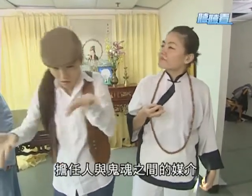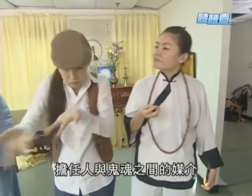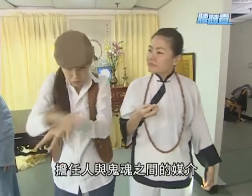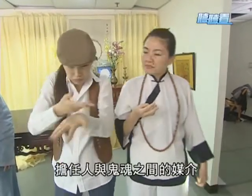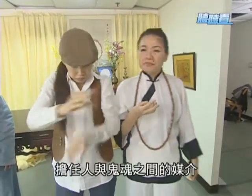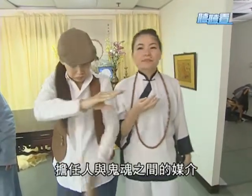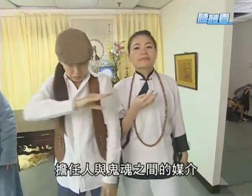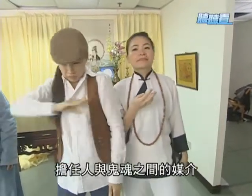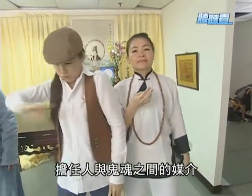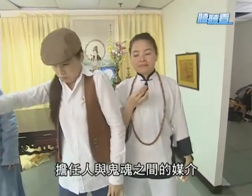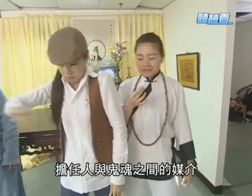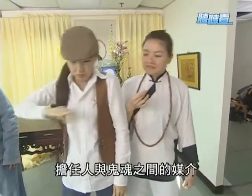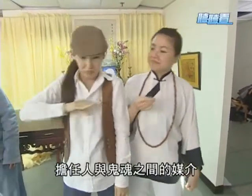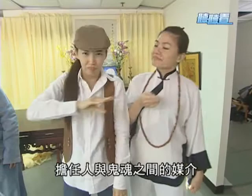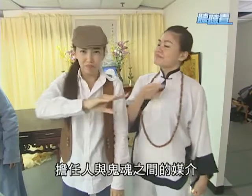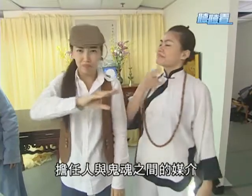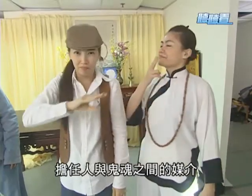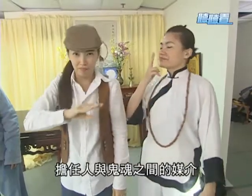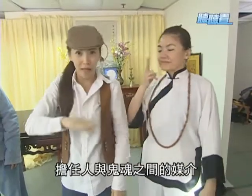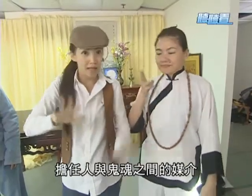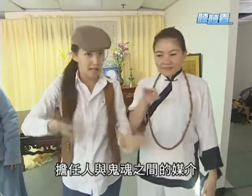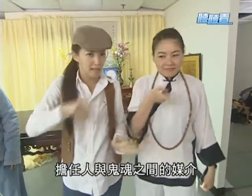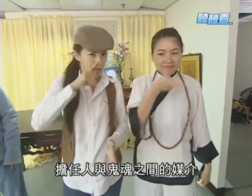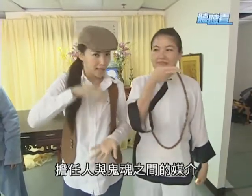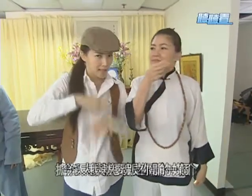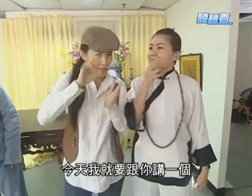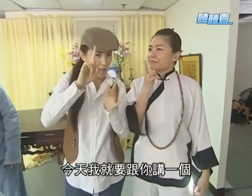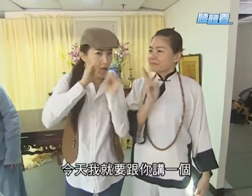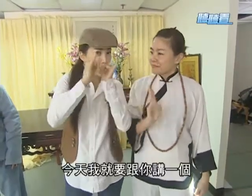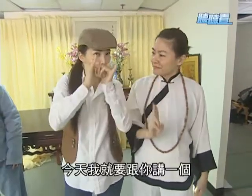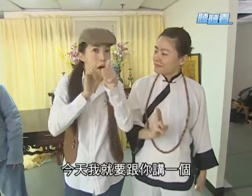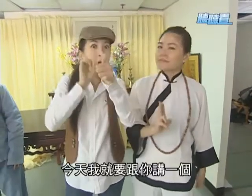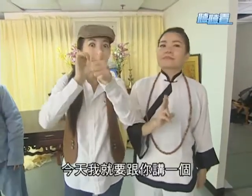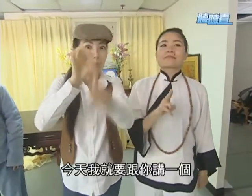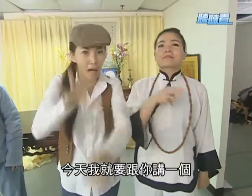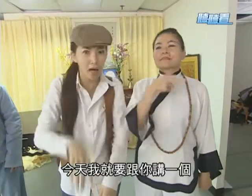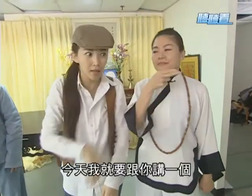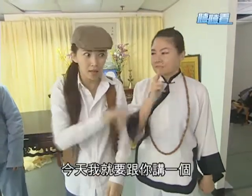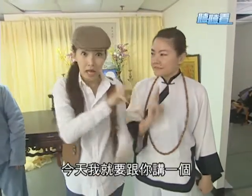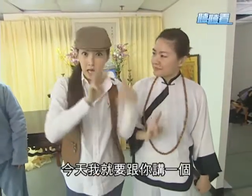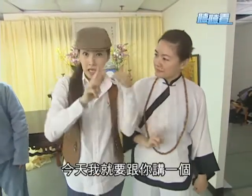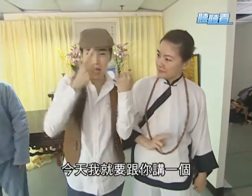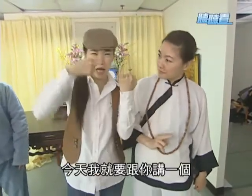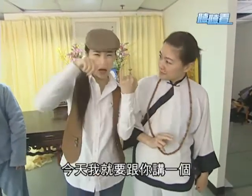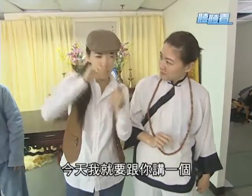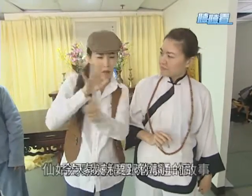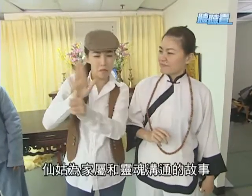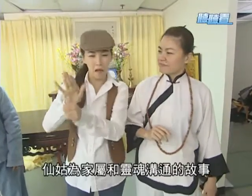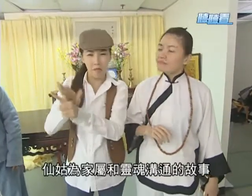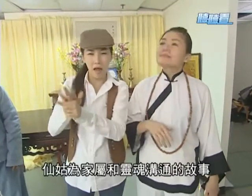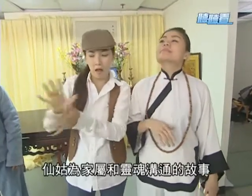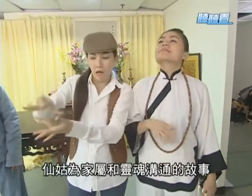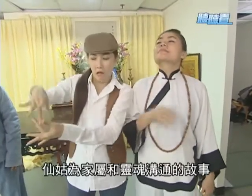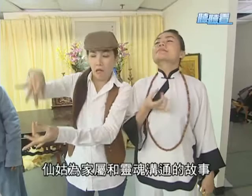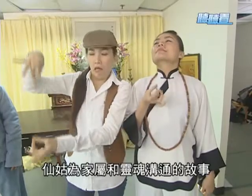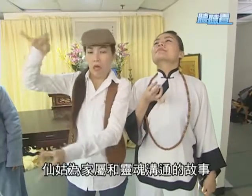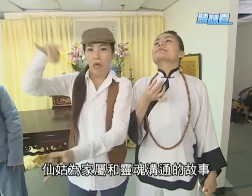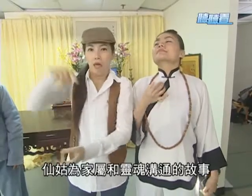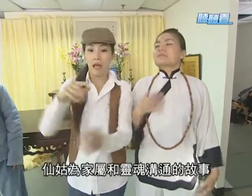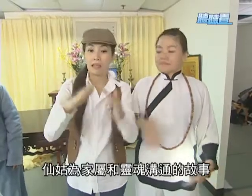魂之间的媒介哦。今天啊，我就要跟你讲一个仙姑为家属和灵